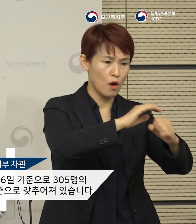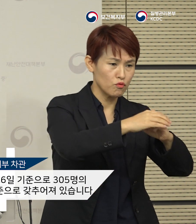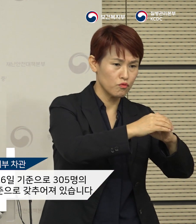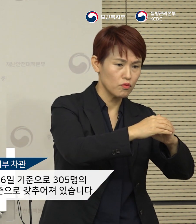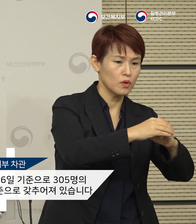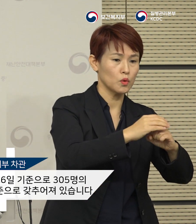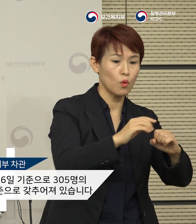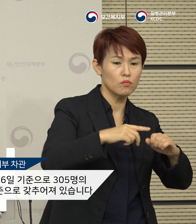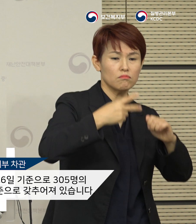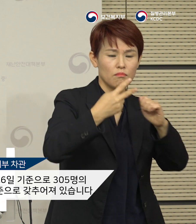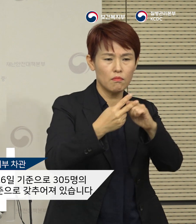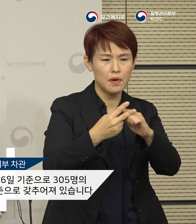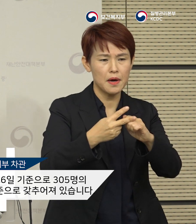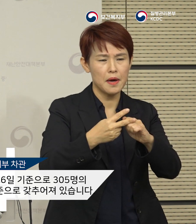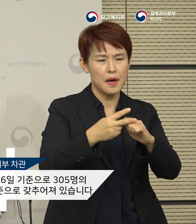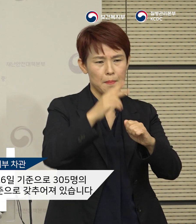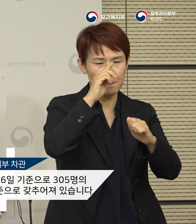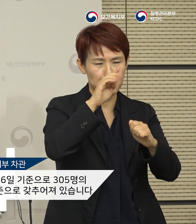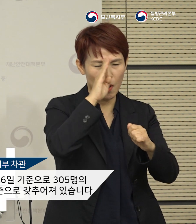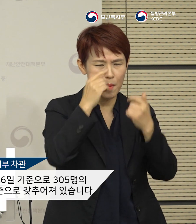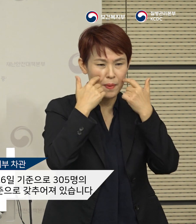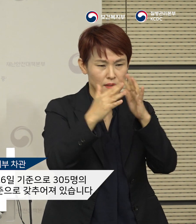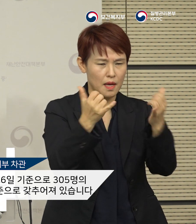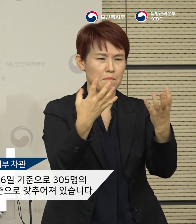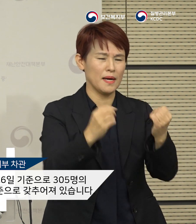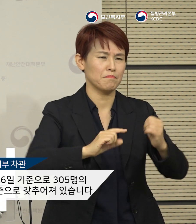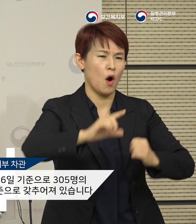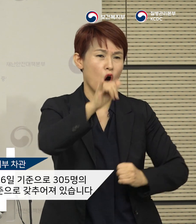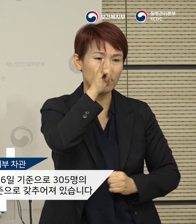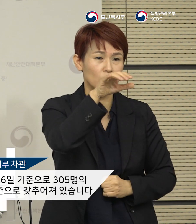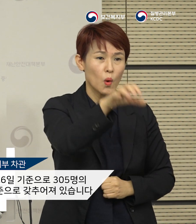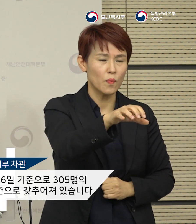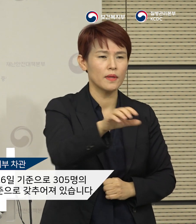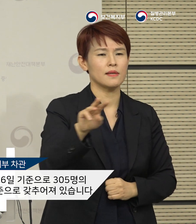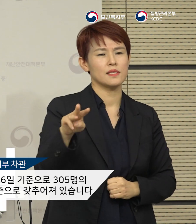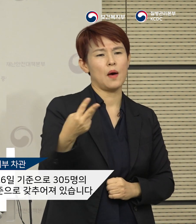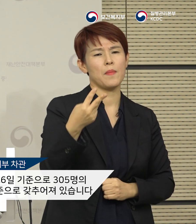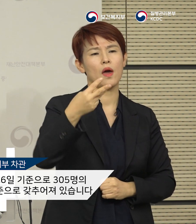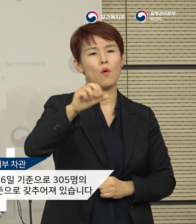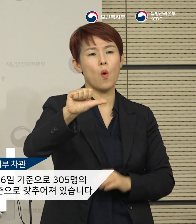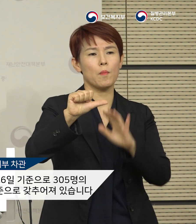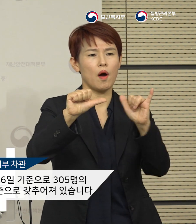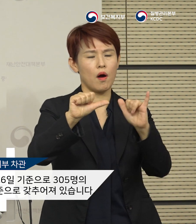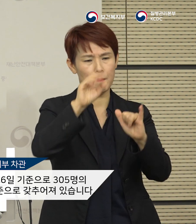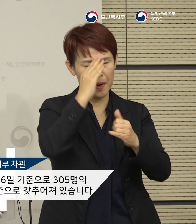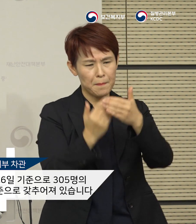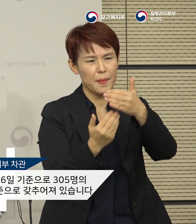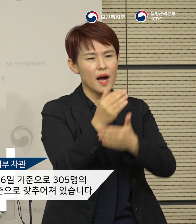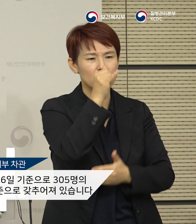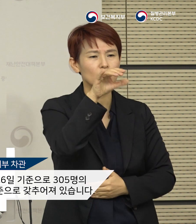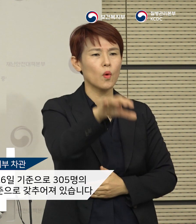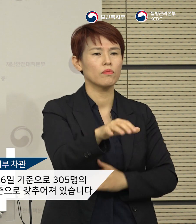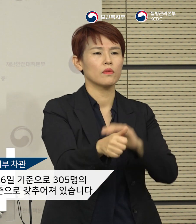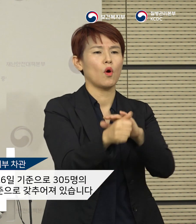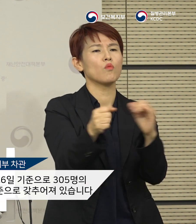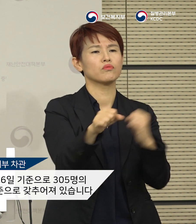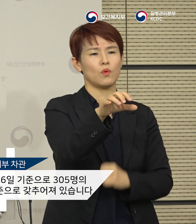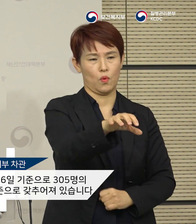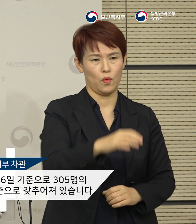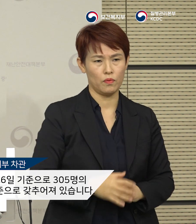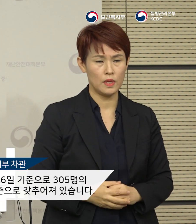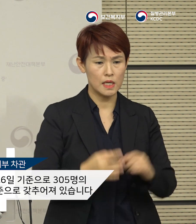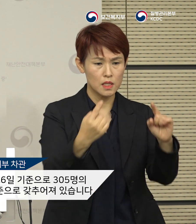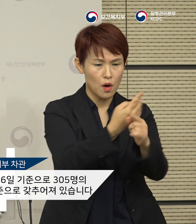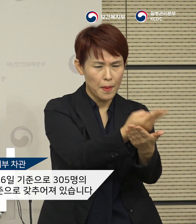많아 2월 26일 기준으로 305명의 환자가 발생하였으며 치료 병상은